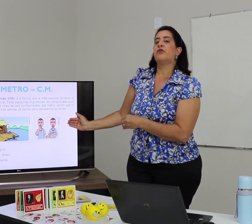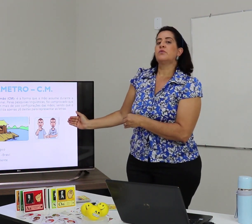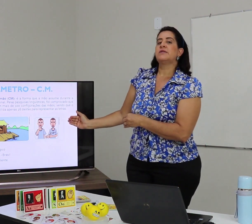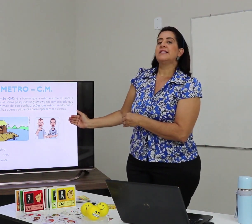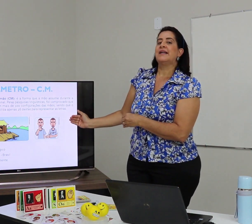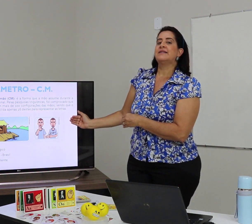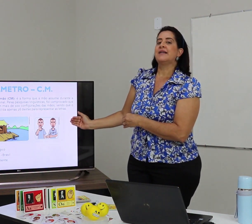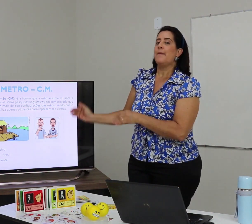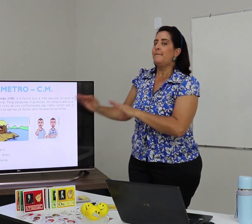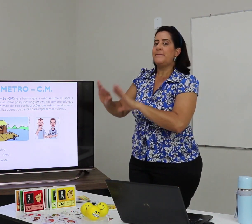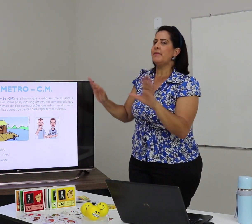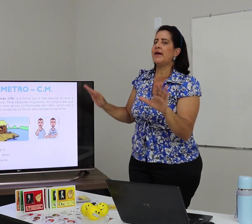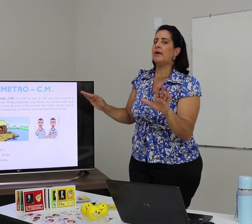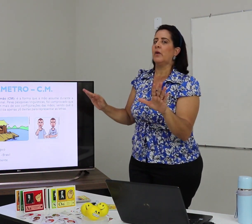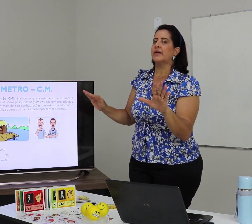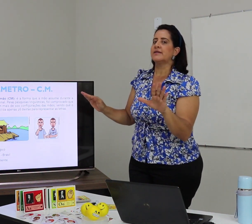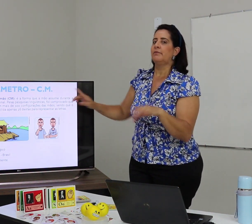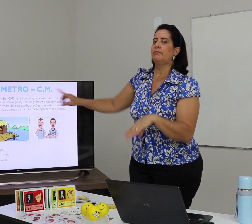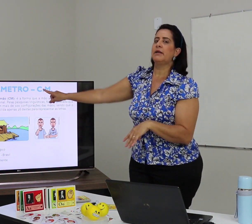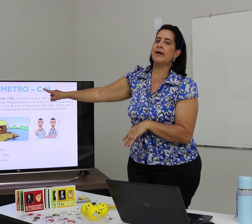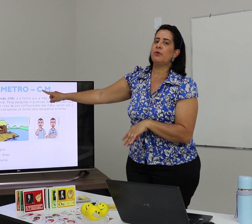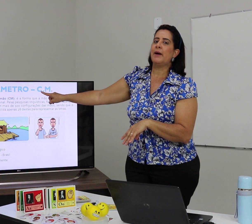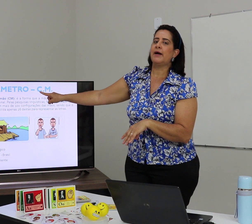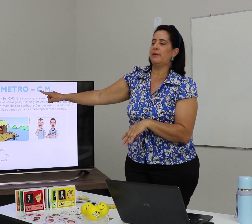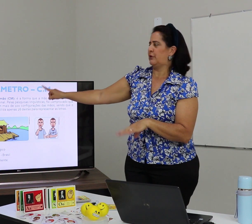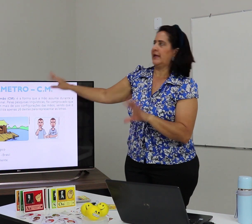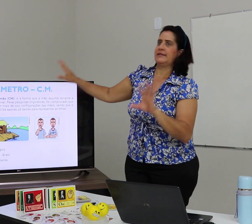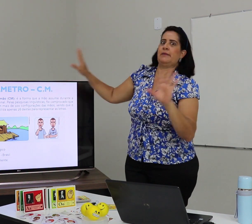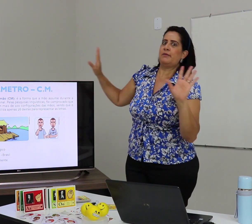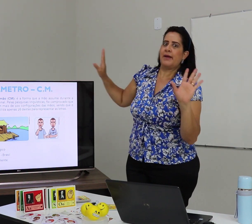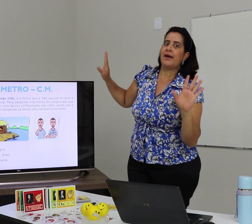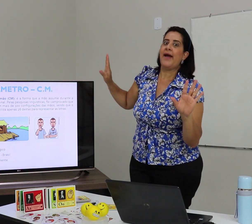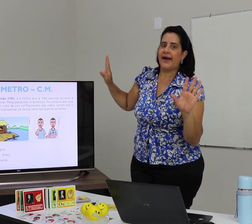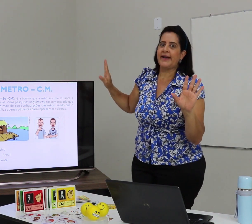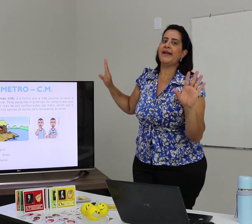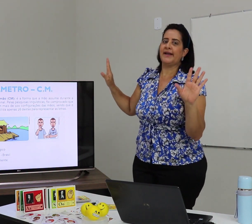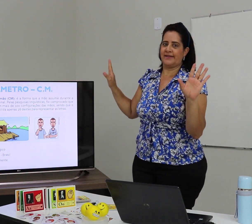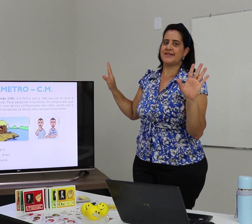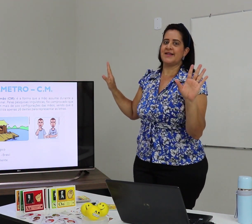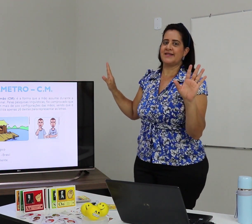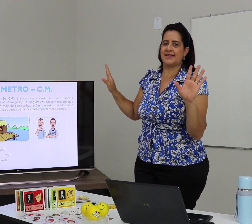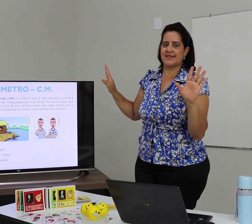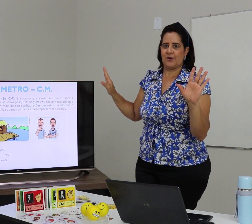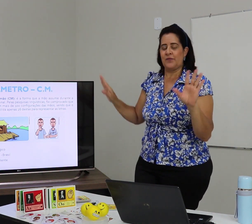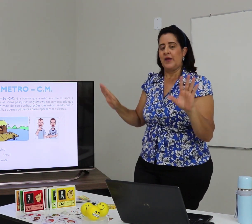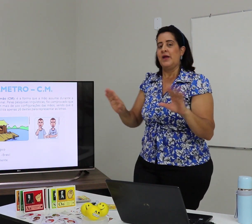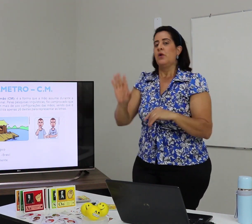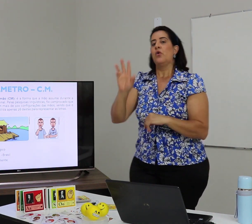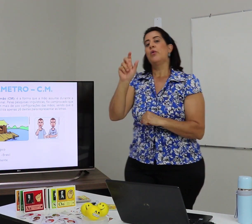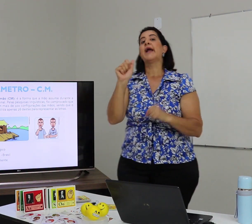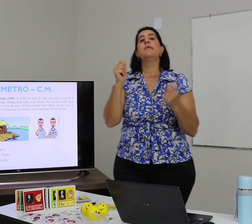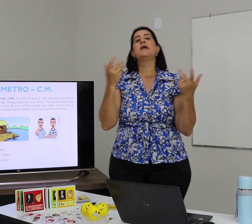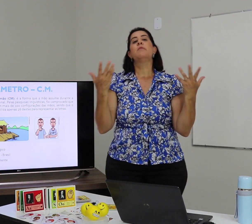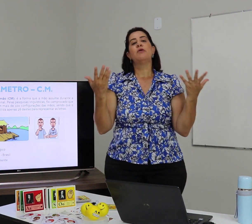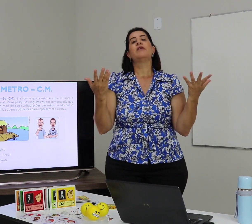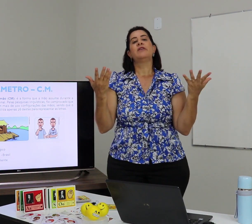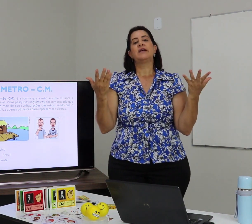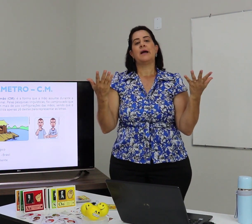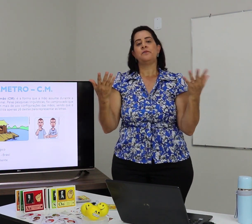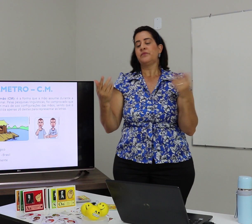formos sinalizar, primeira coisa, primeiro parâmetro, quer dizer, a primeira regrinha da sinalização. Como é que a minha mão vai ficar? E